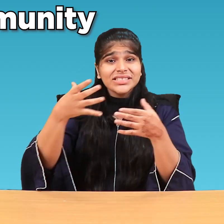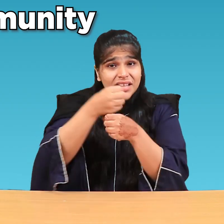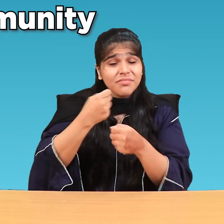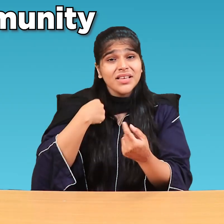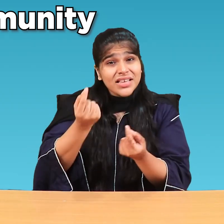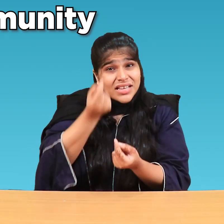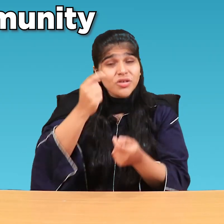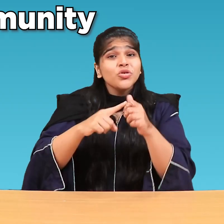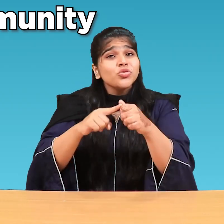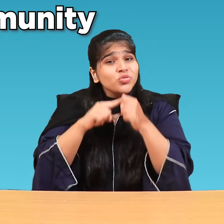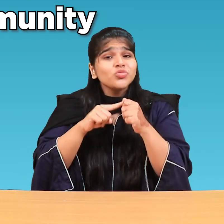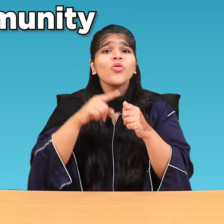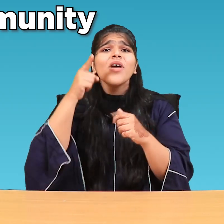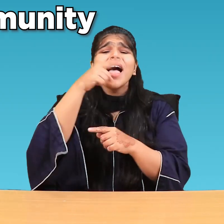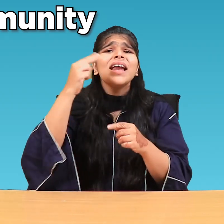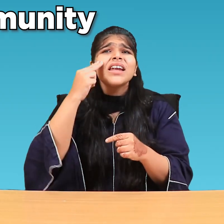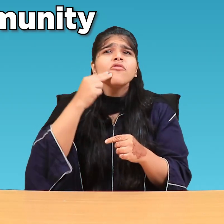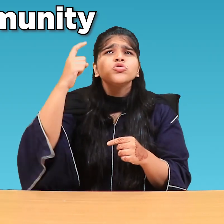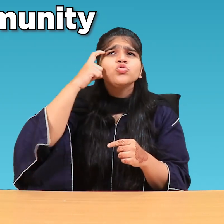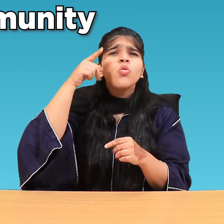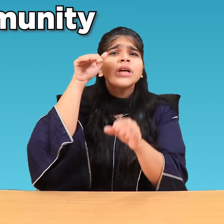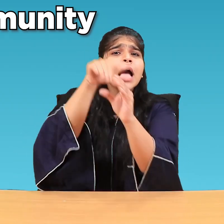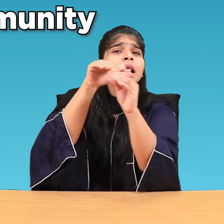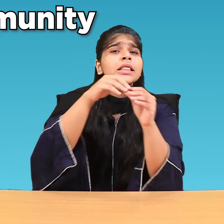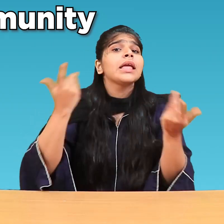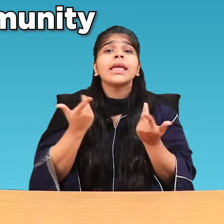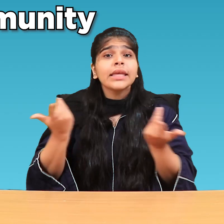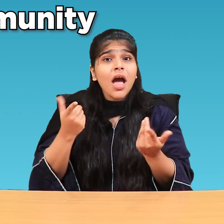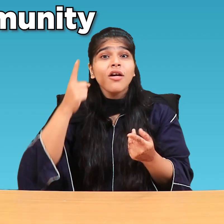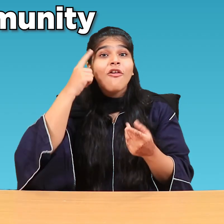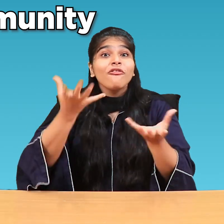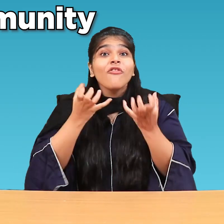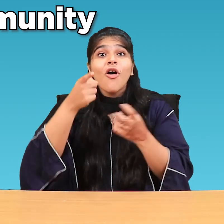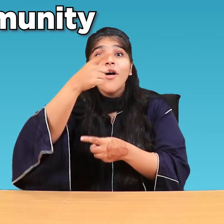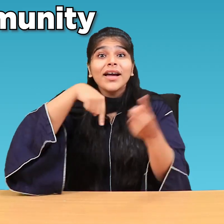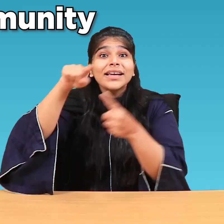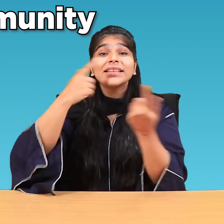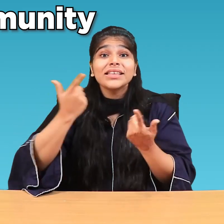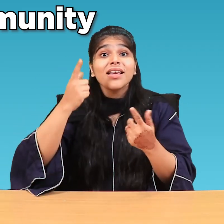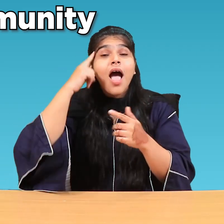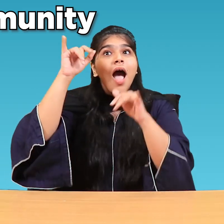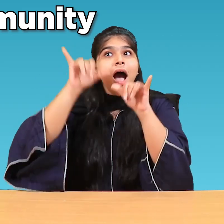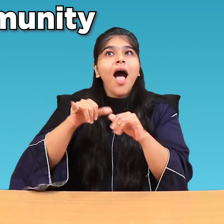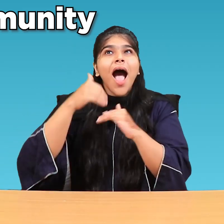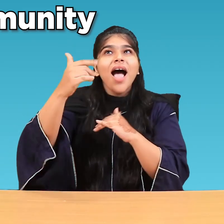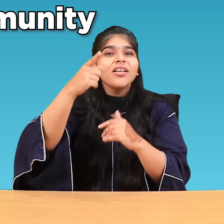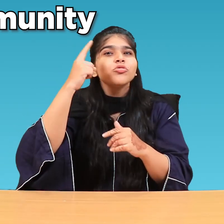चाहती हूँ कि डेफ कम्युनिटी क्या चाहती है इस बारे में, वो क्या सुनना चाहते हैं या फिर इनका इस बारे में क्या ख्याल है। प्लीज़